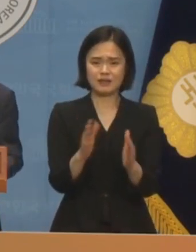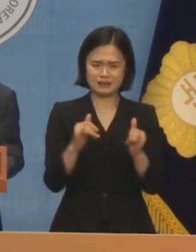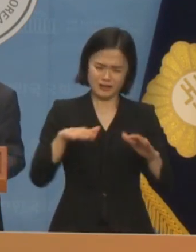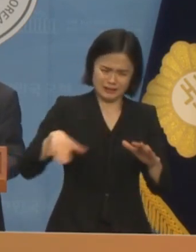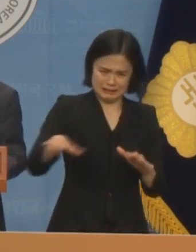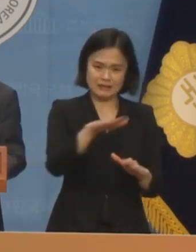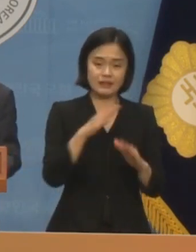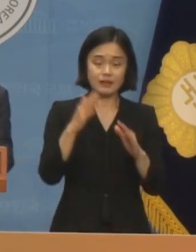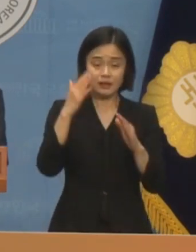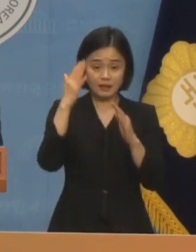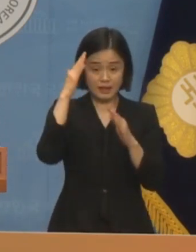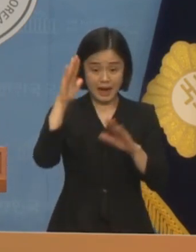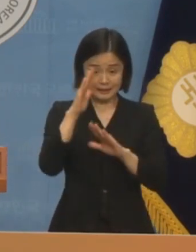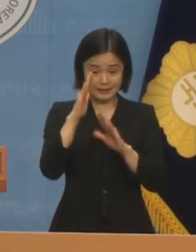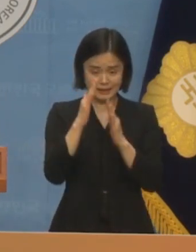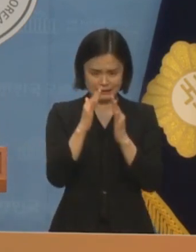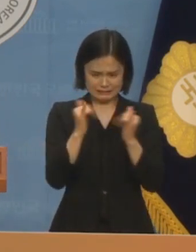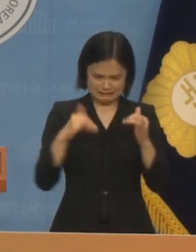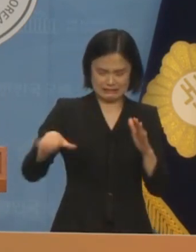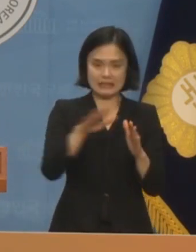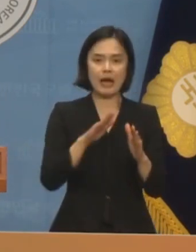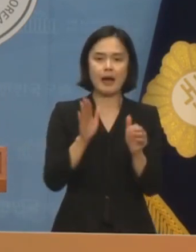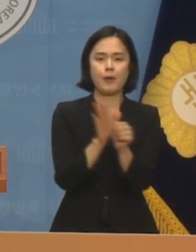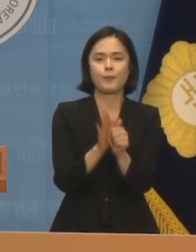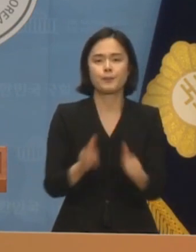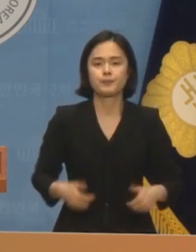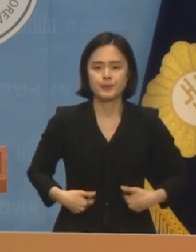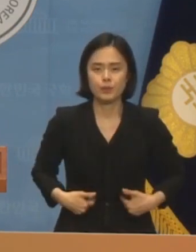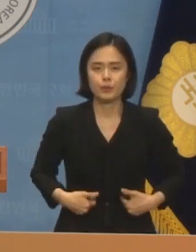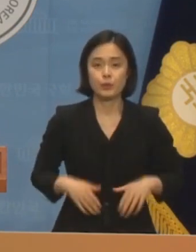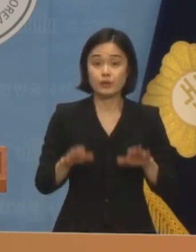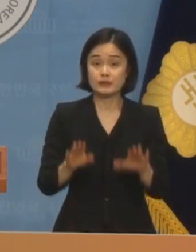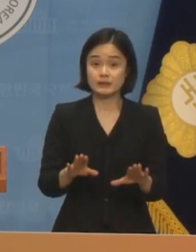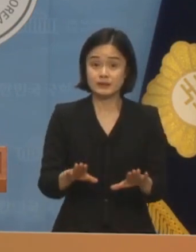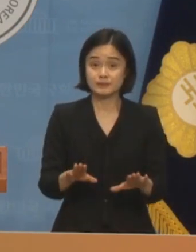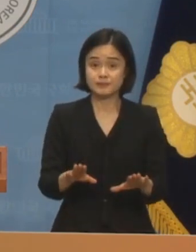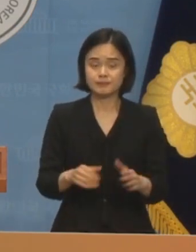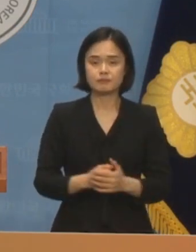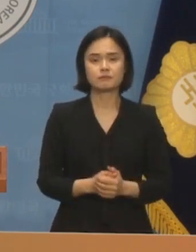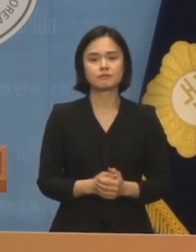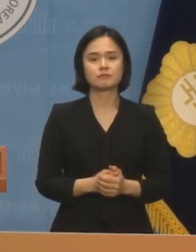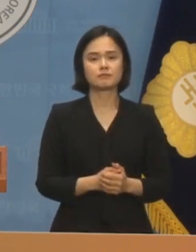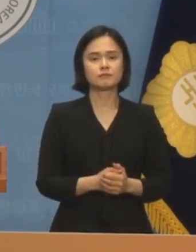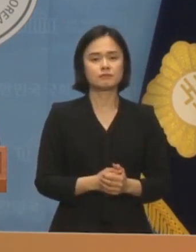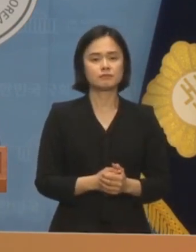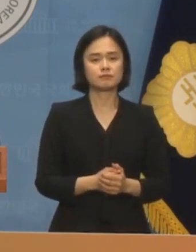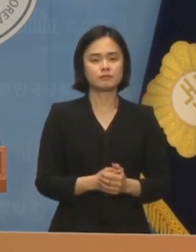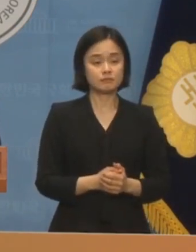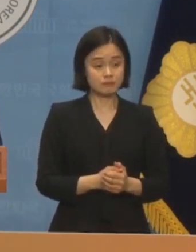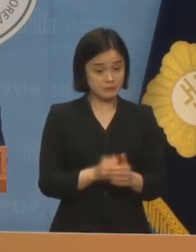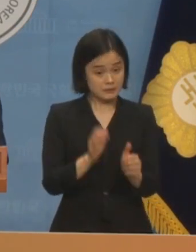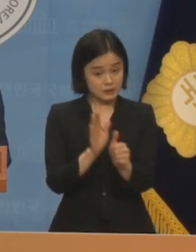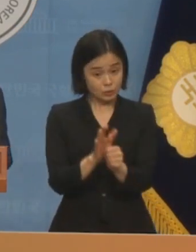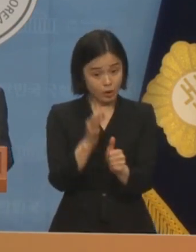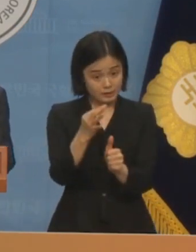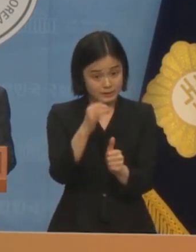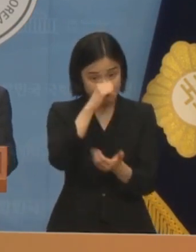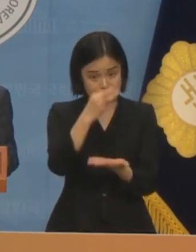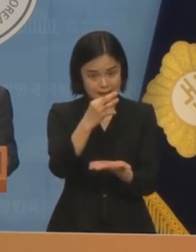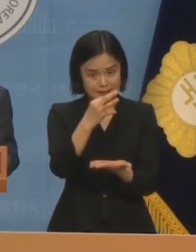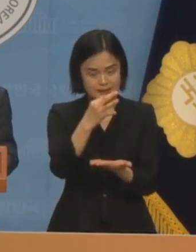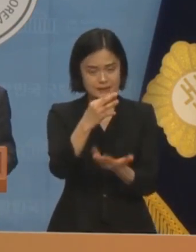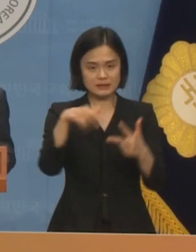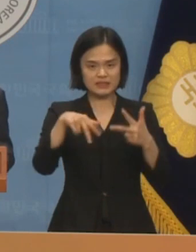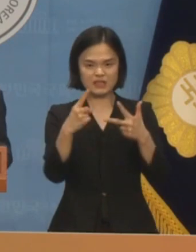70%입니다. 국가가 국가장학금으로 지원하고 있는 4조에 7조만 더 투자하면은 모든 대학생들이 돈